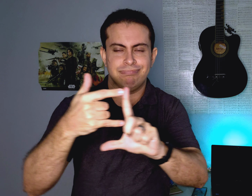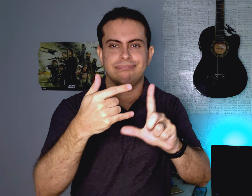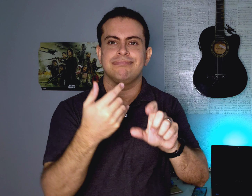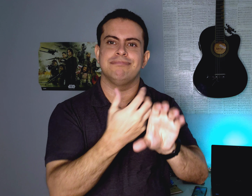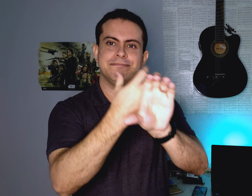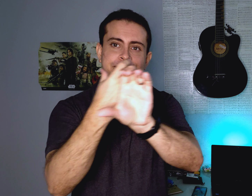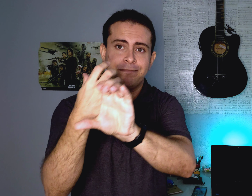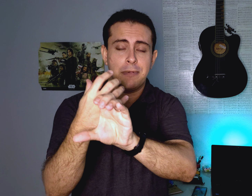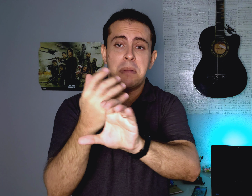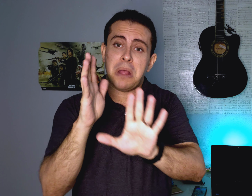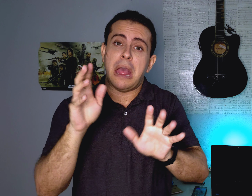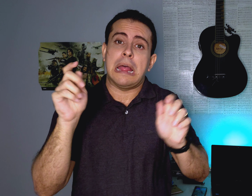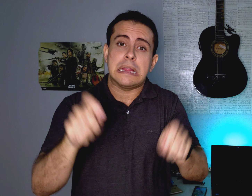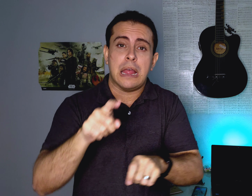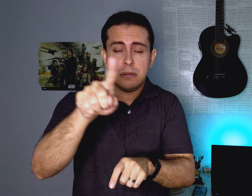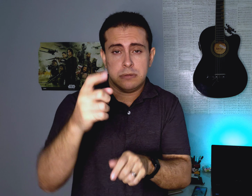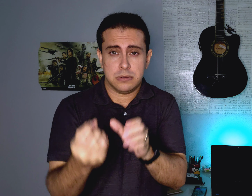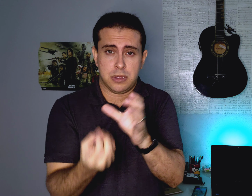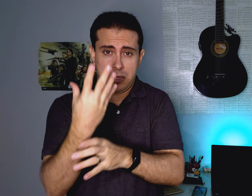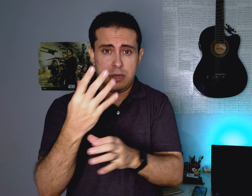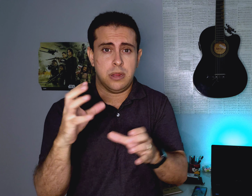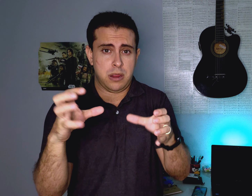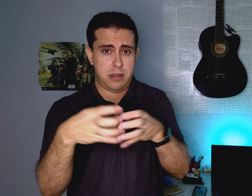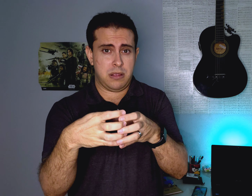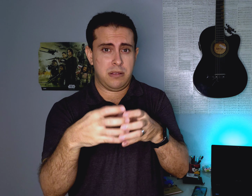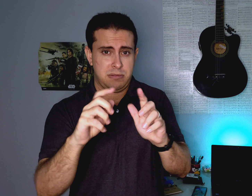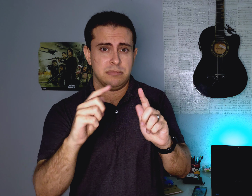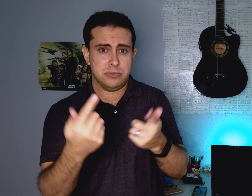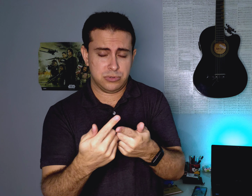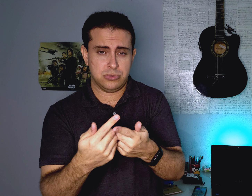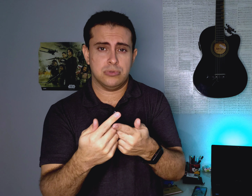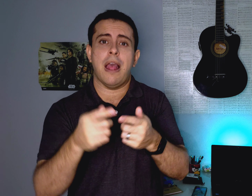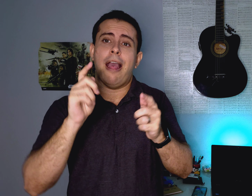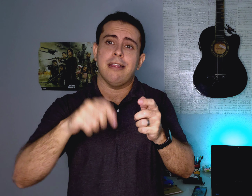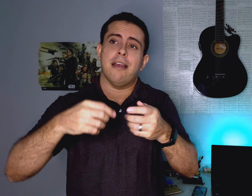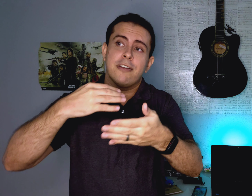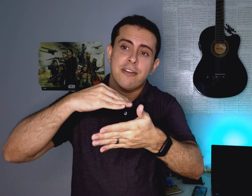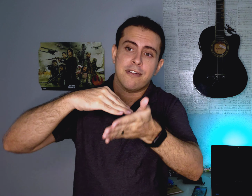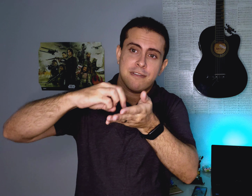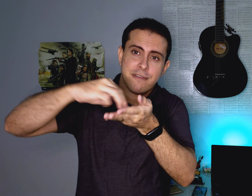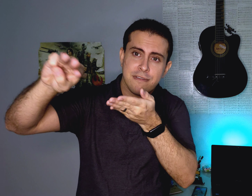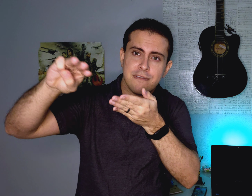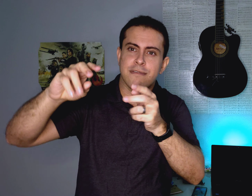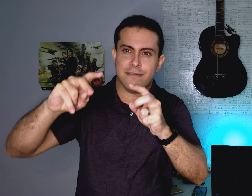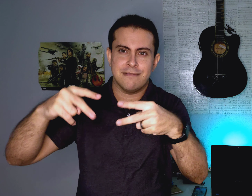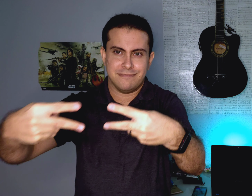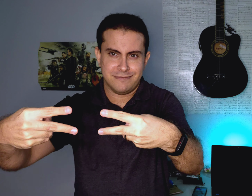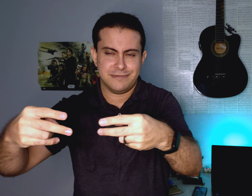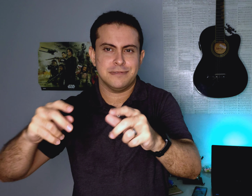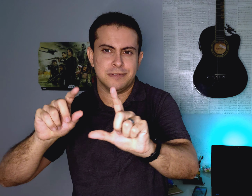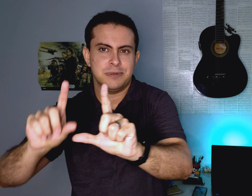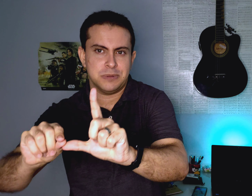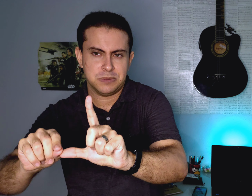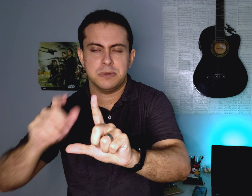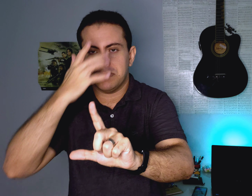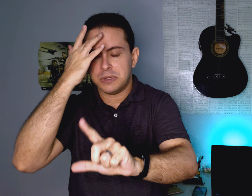criar a reunião. Mas aí você pode criar um grupo e você pode enviar o link para a pessoa entrar.